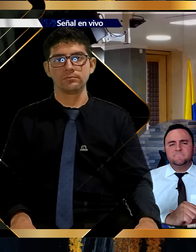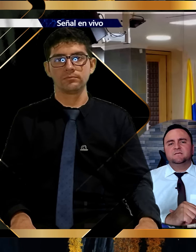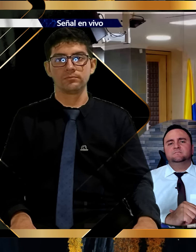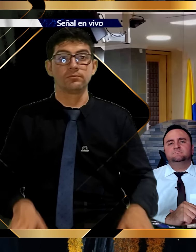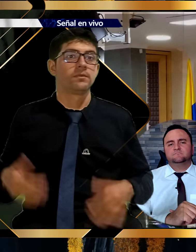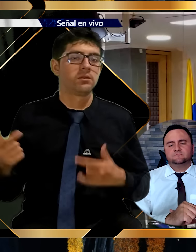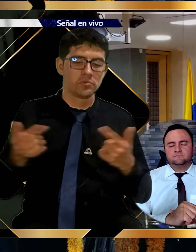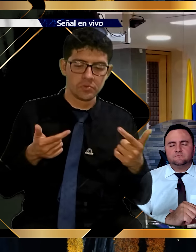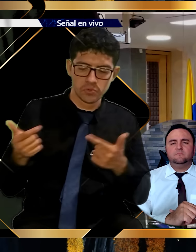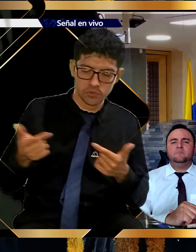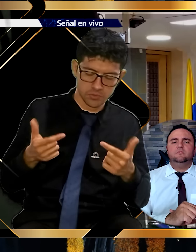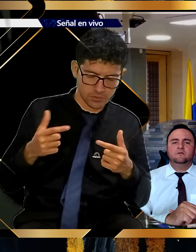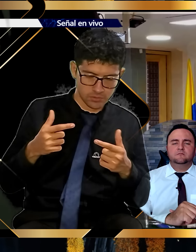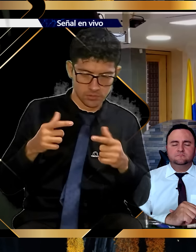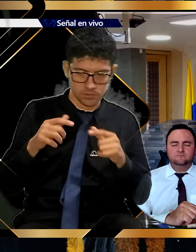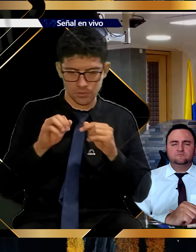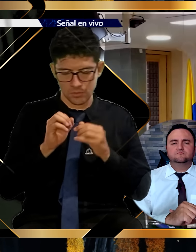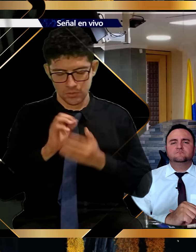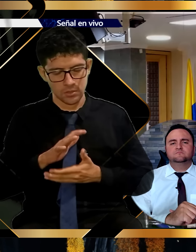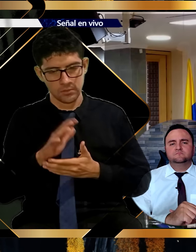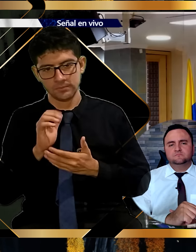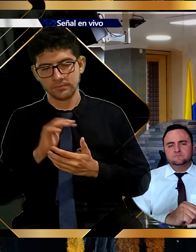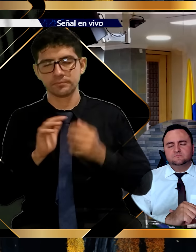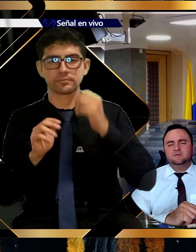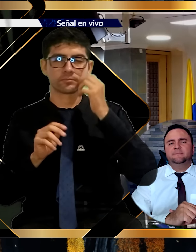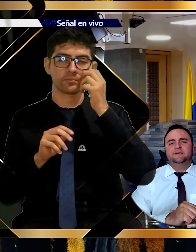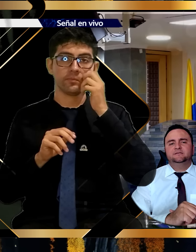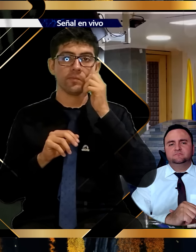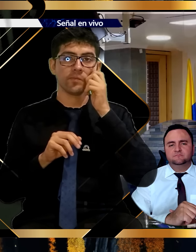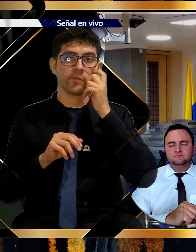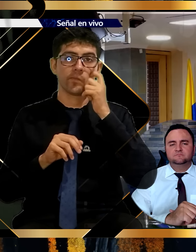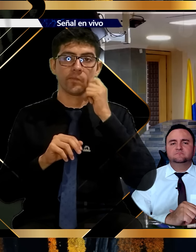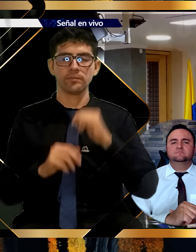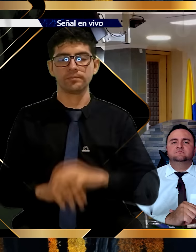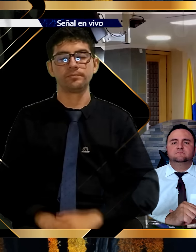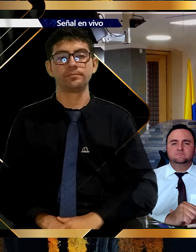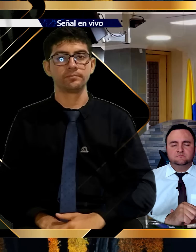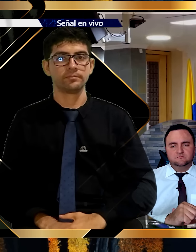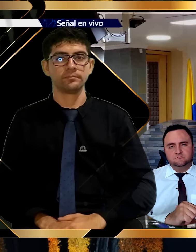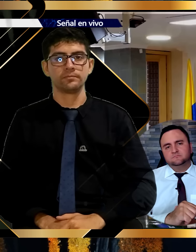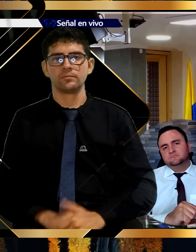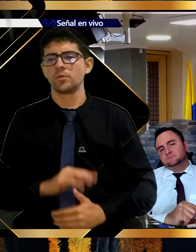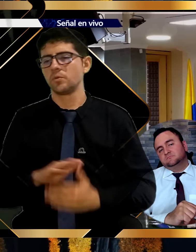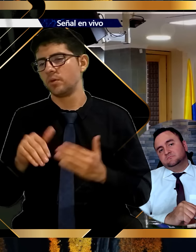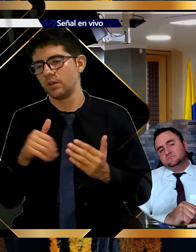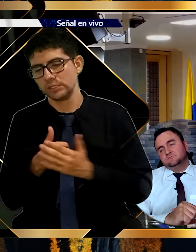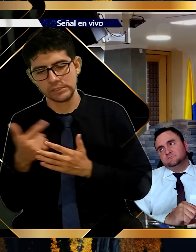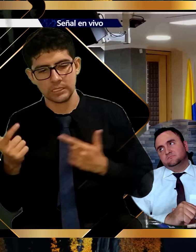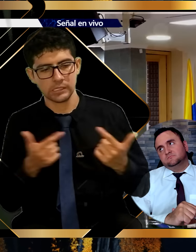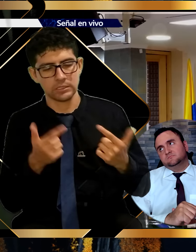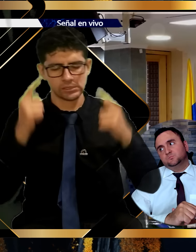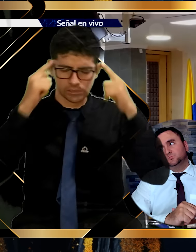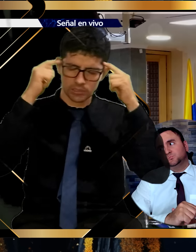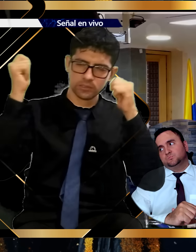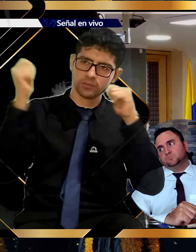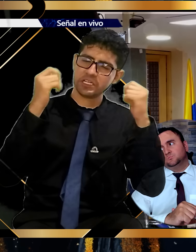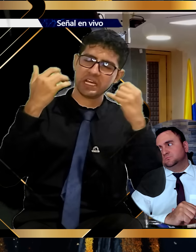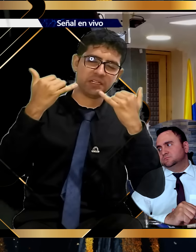luchas, al fin el descanso. Trials of past, victory at last. se acabaron los problemas y la victoria